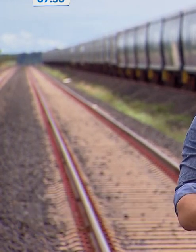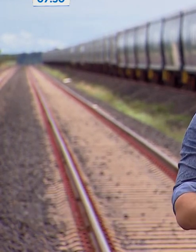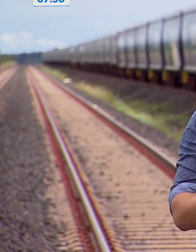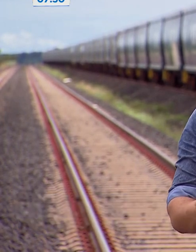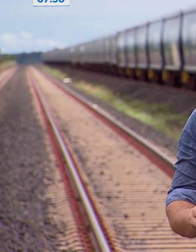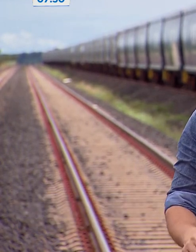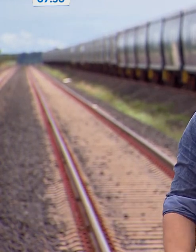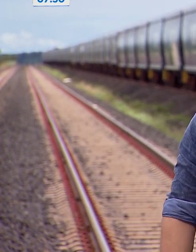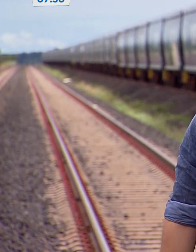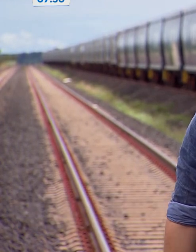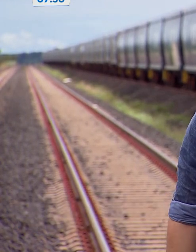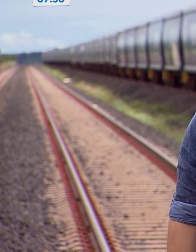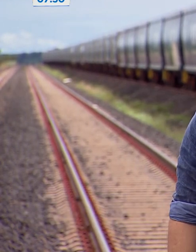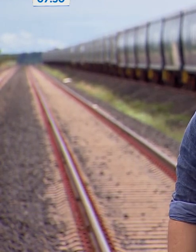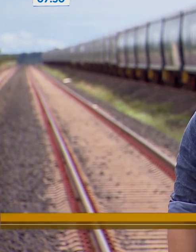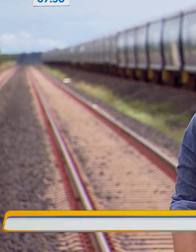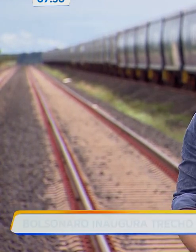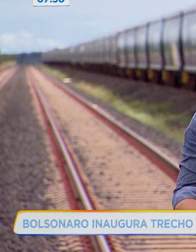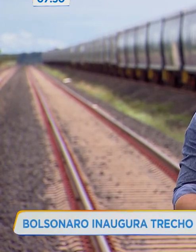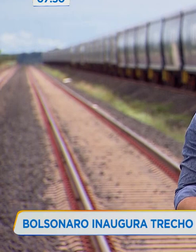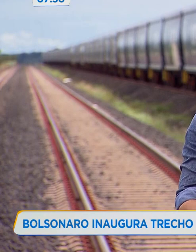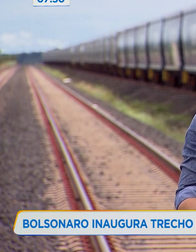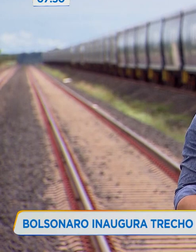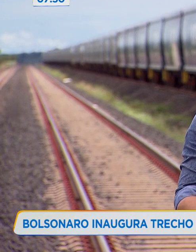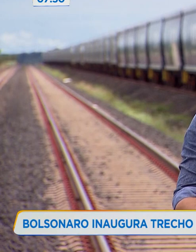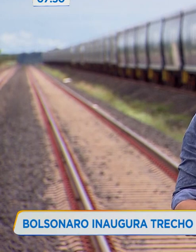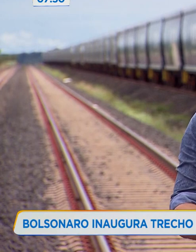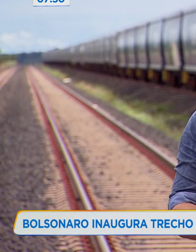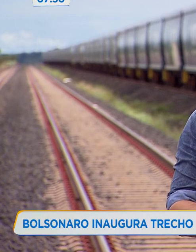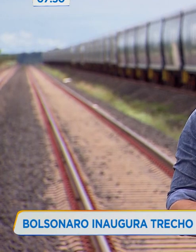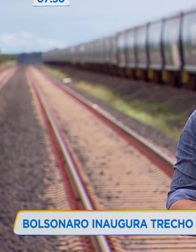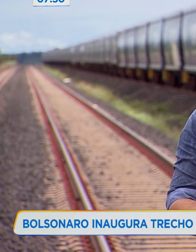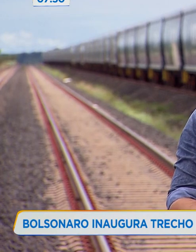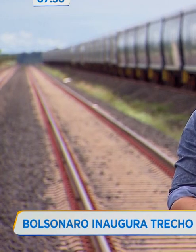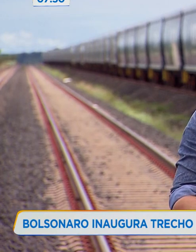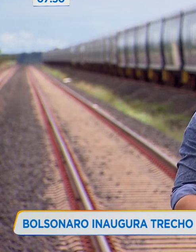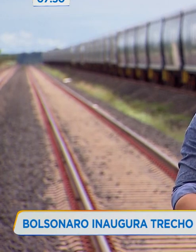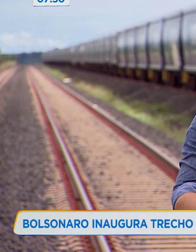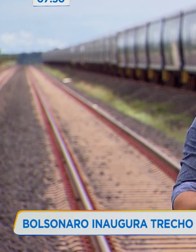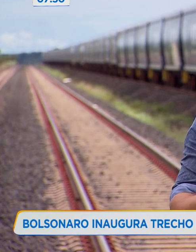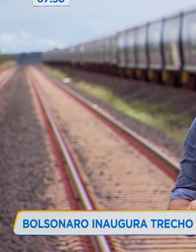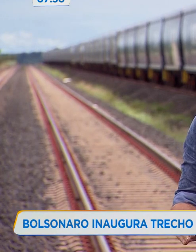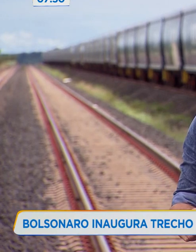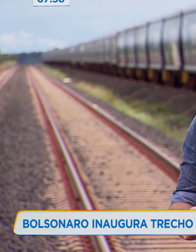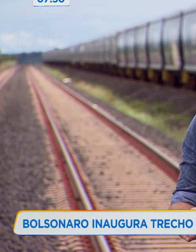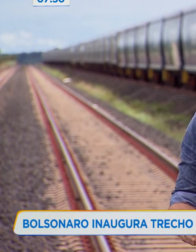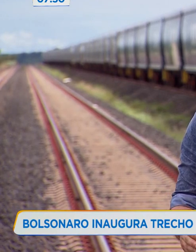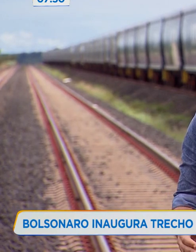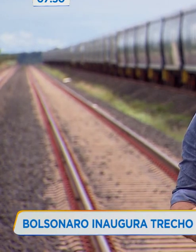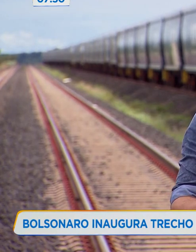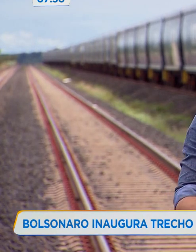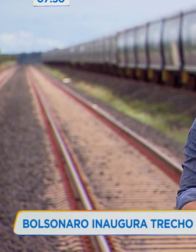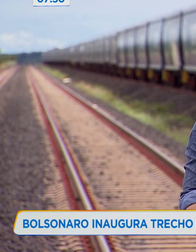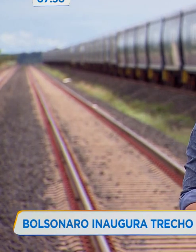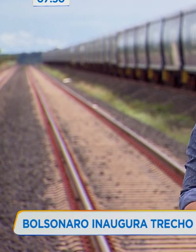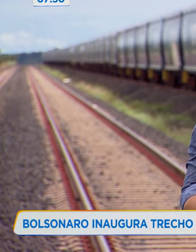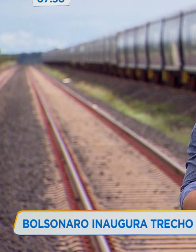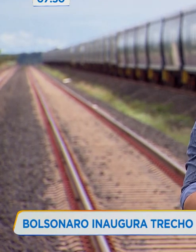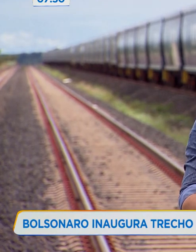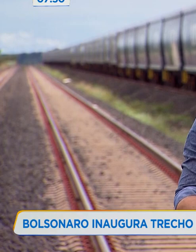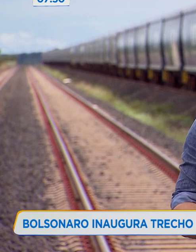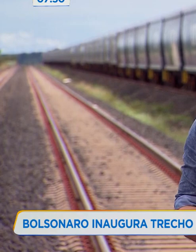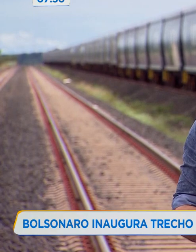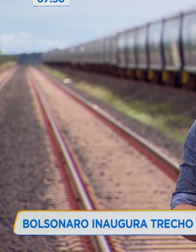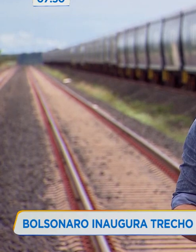até Estrela do Oeste, em São Paulo. São 172 quilômetros que vão ajudar a transportar a produção do Centro-Oeste e